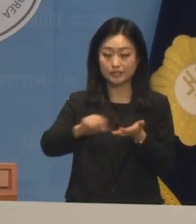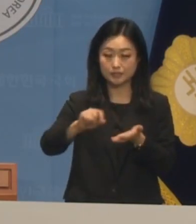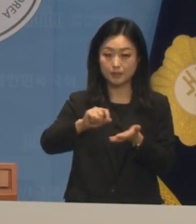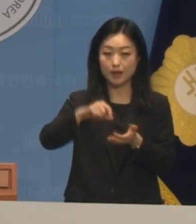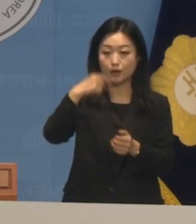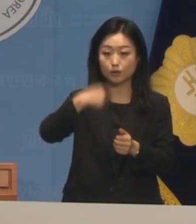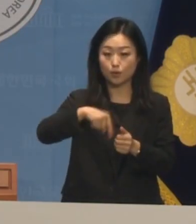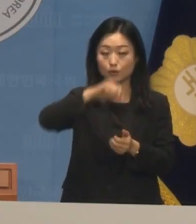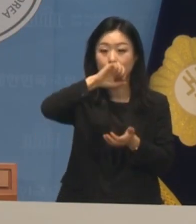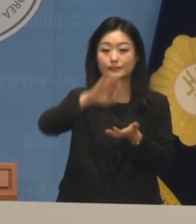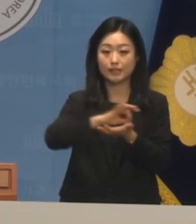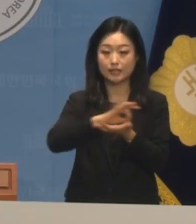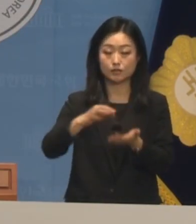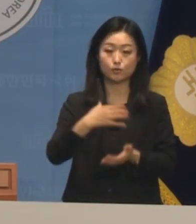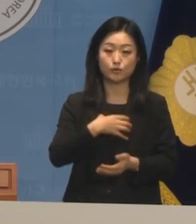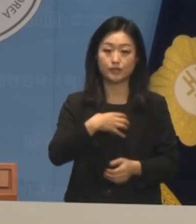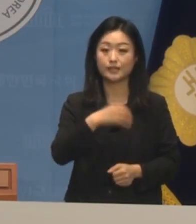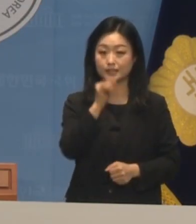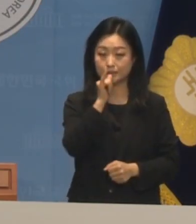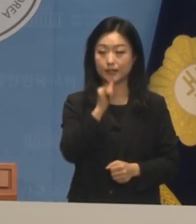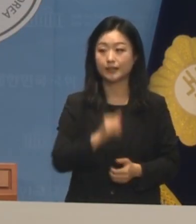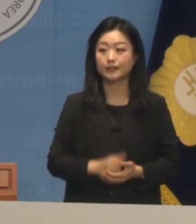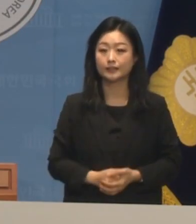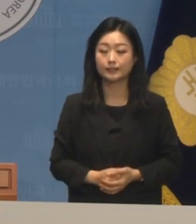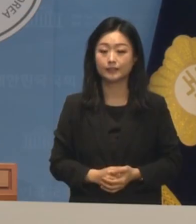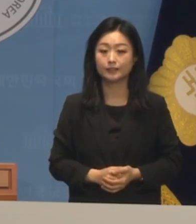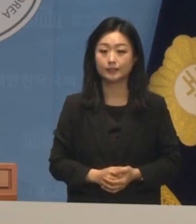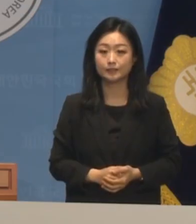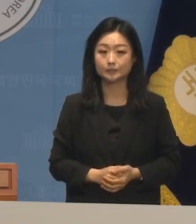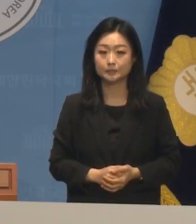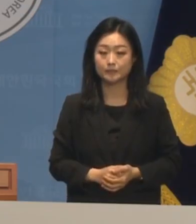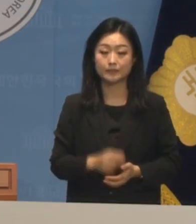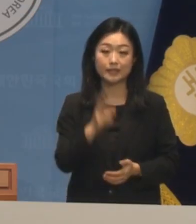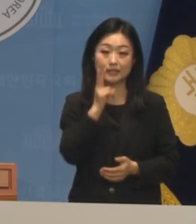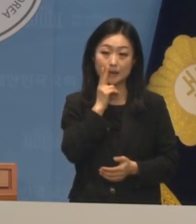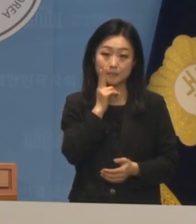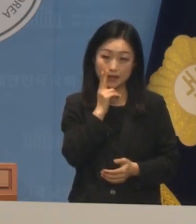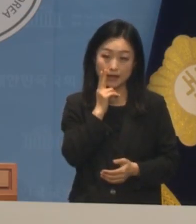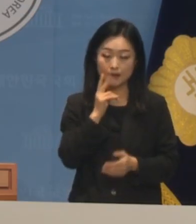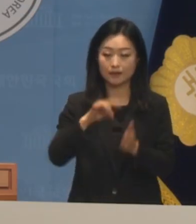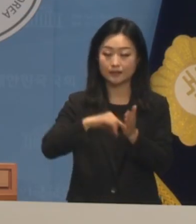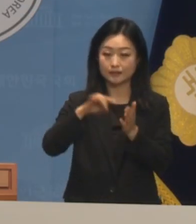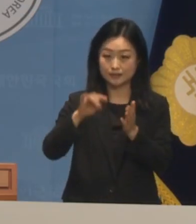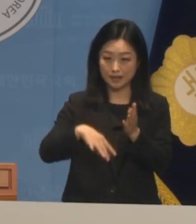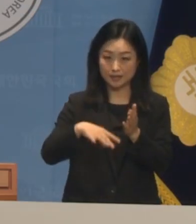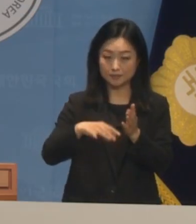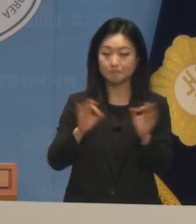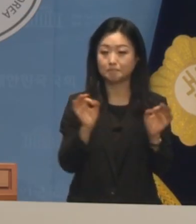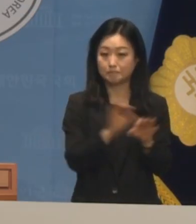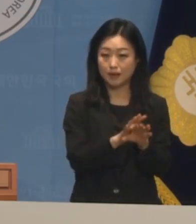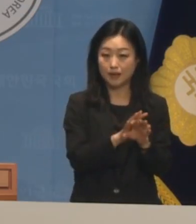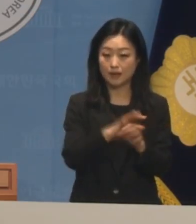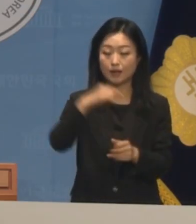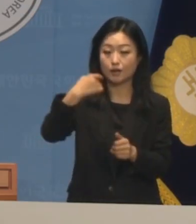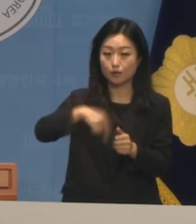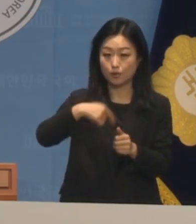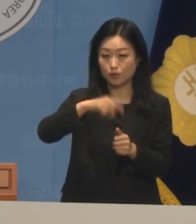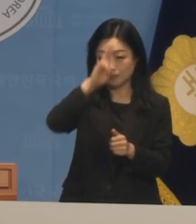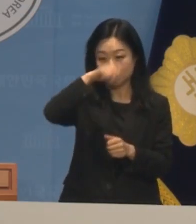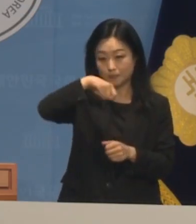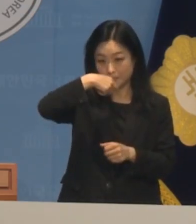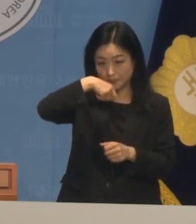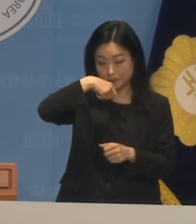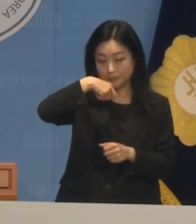교육감님, 경기도의 임태희 교육감님, 제주특별자치도의 김광수 교육감님께서 함께하고 계십니다. 또한